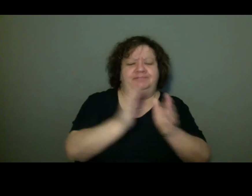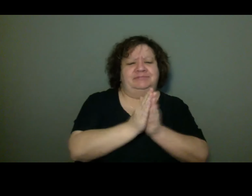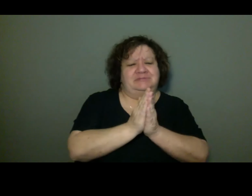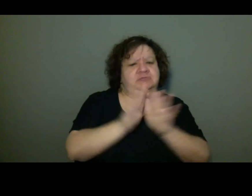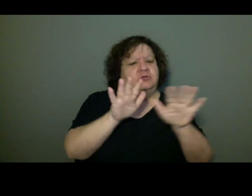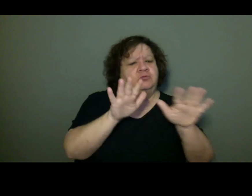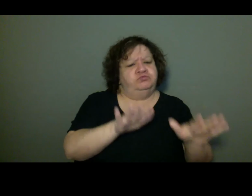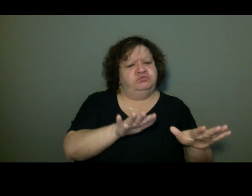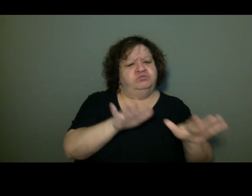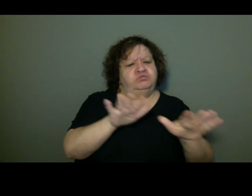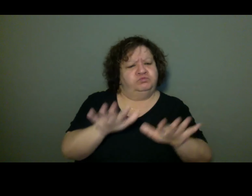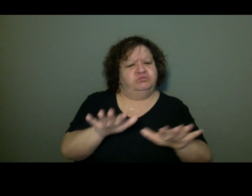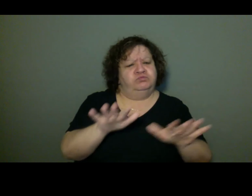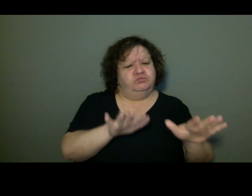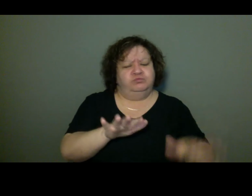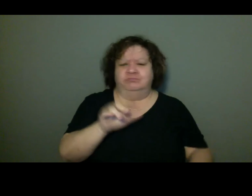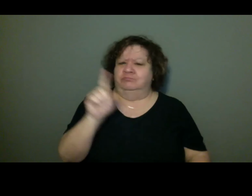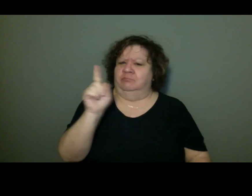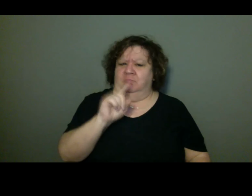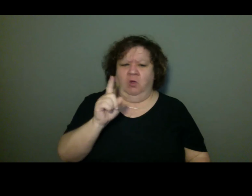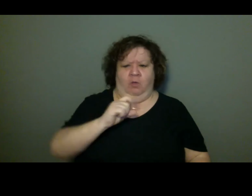lỡ những dẫn